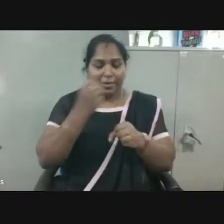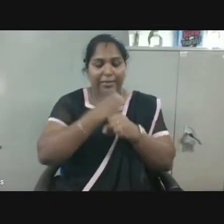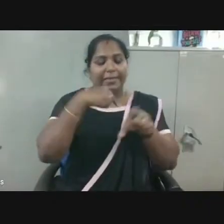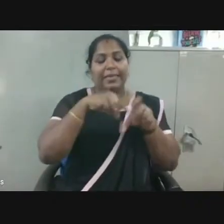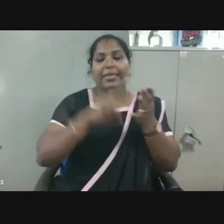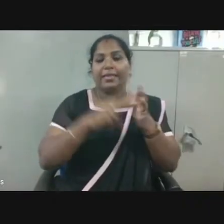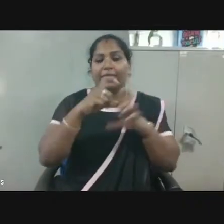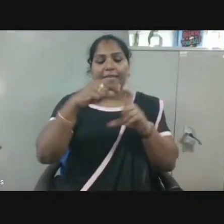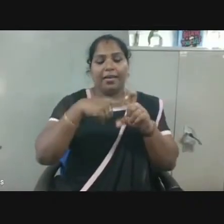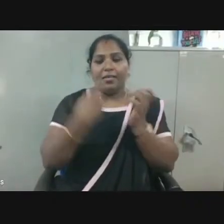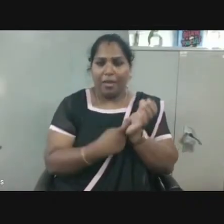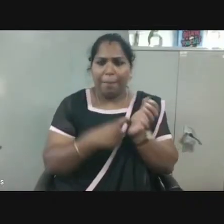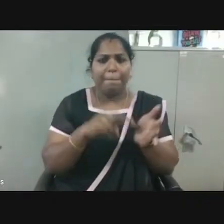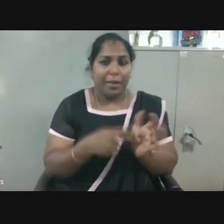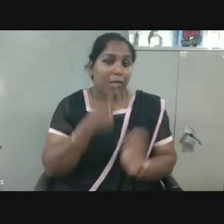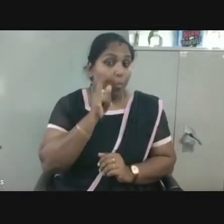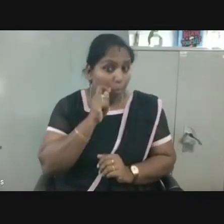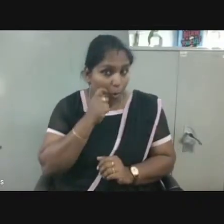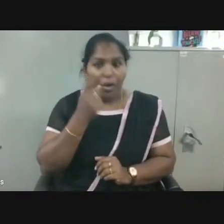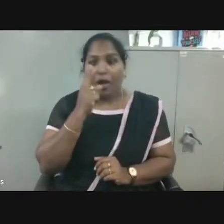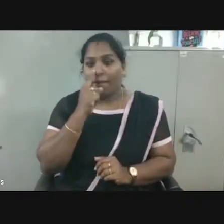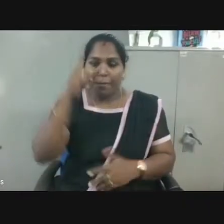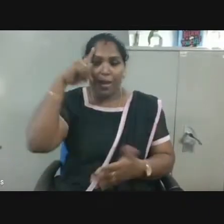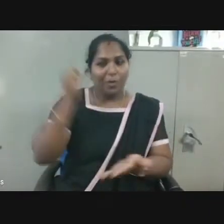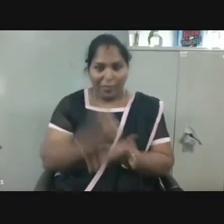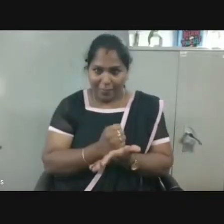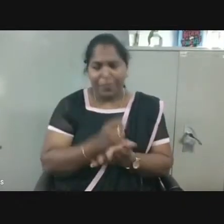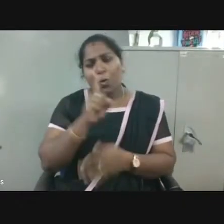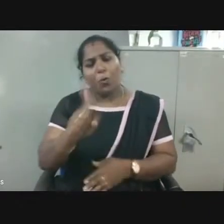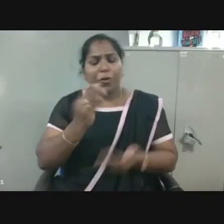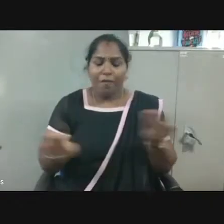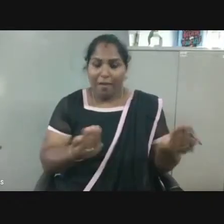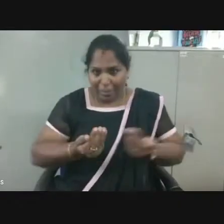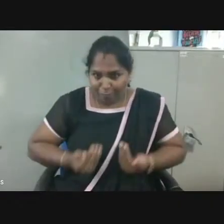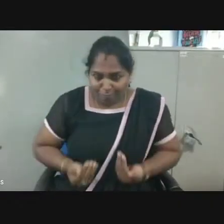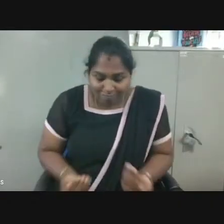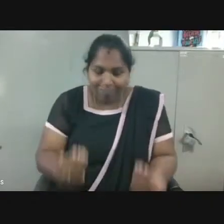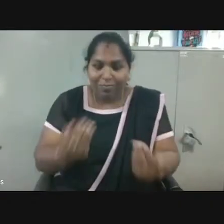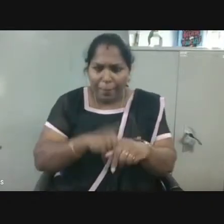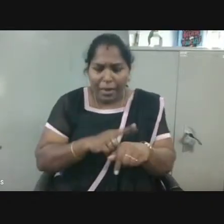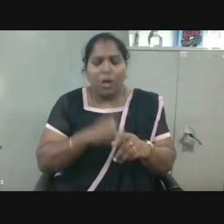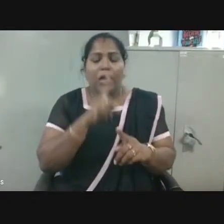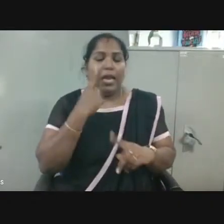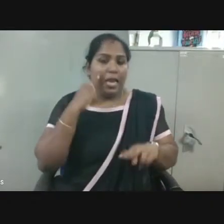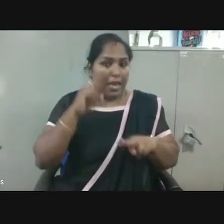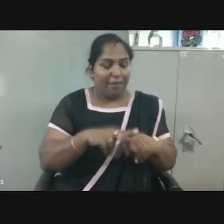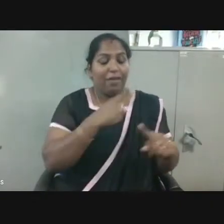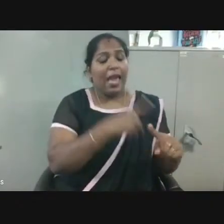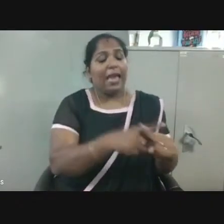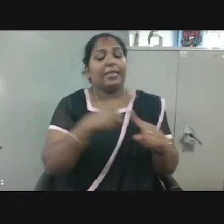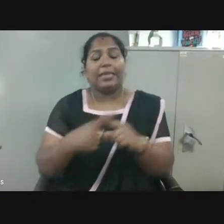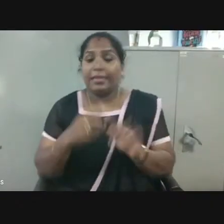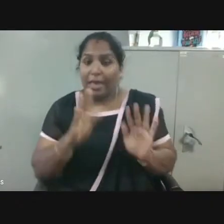പെണ്ണാണോ ഡിസൈഡ് ചെയ്യുന്ന ക്രോമസോമാണ്. ഒരു കുഞ്ഞ് ജനിക്കുമ്പോൾ ആ കുഞ്ഞിന് 2 എക്സ് ക്രോമസോം ഉണ്ടെങ്കിൽ